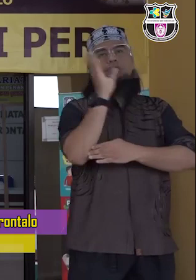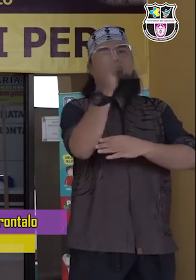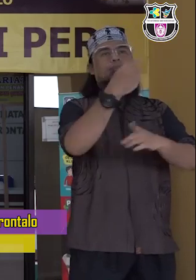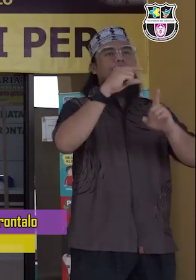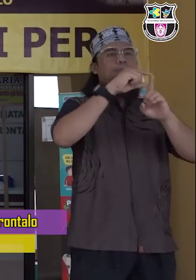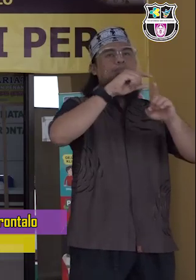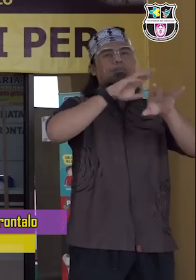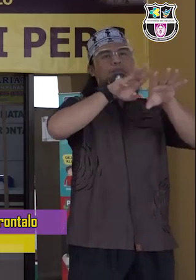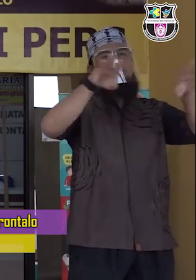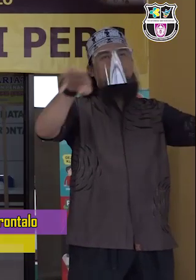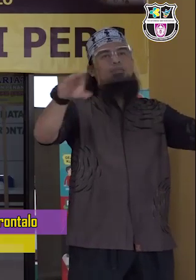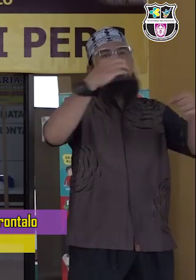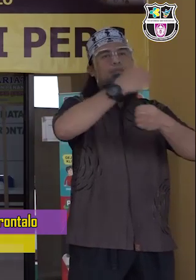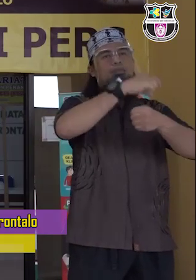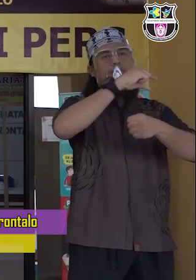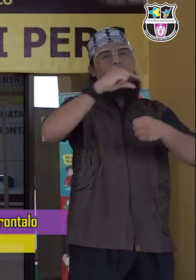Silakan Dr. Rosina.